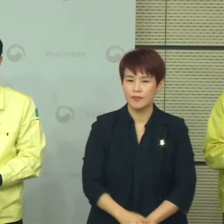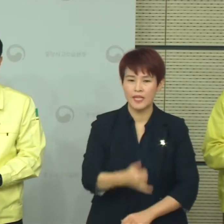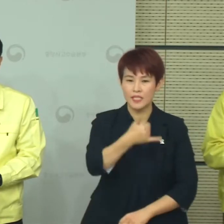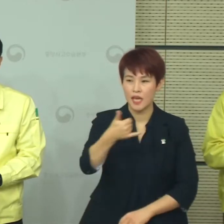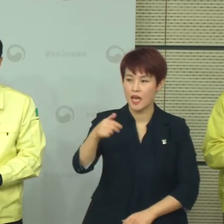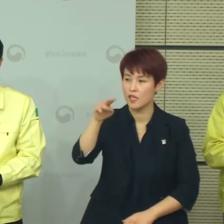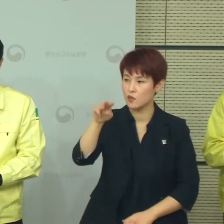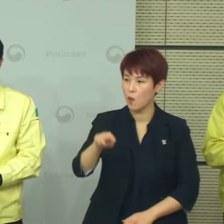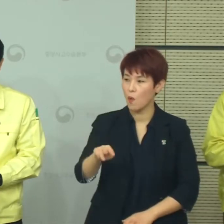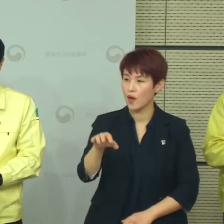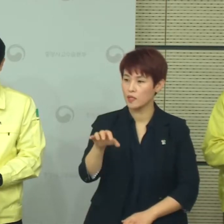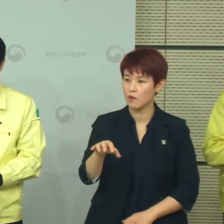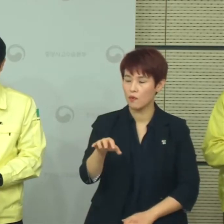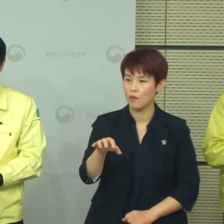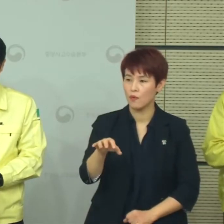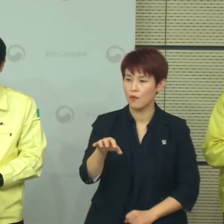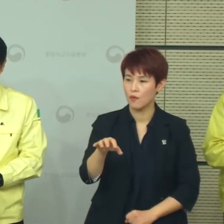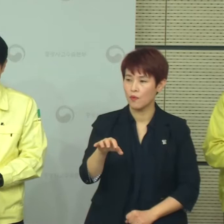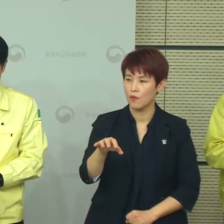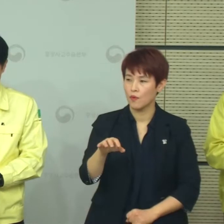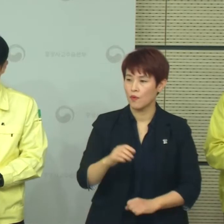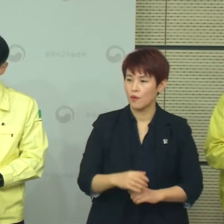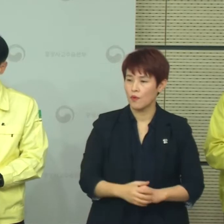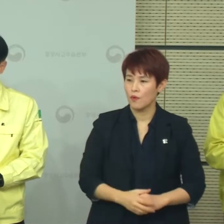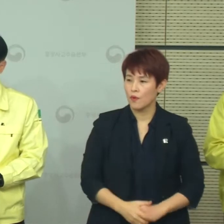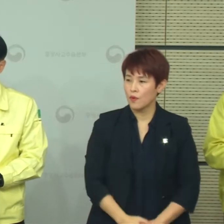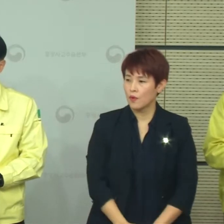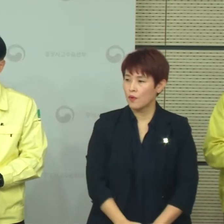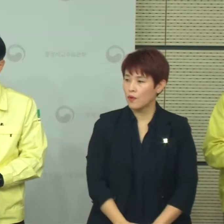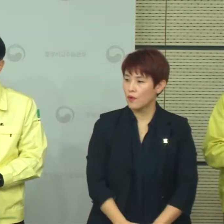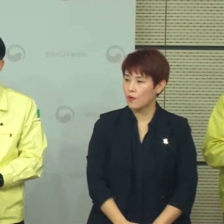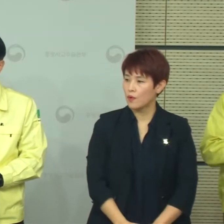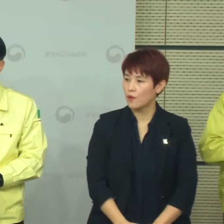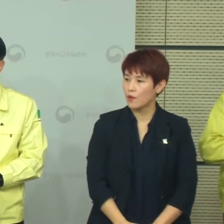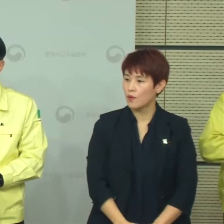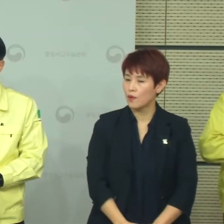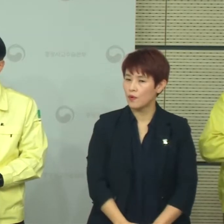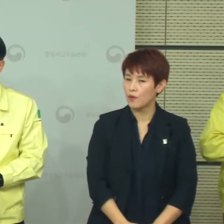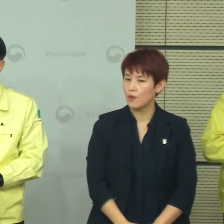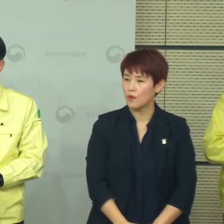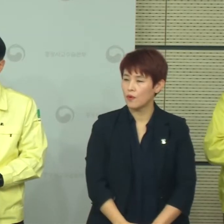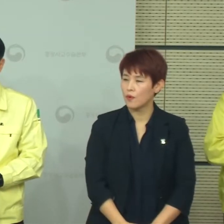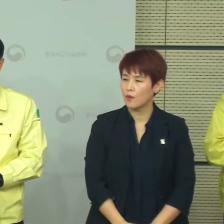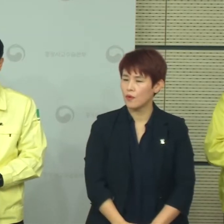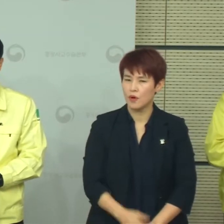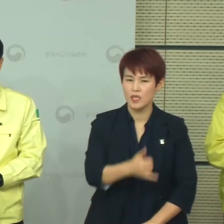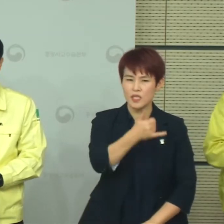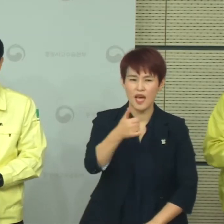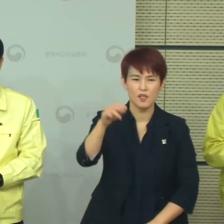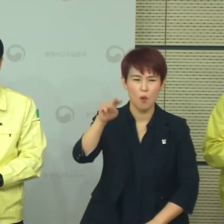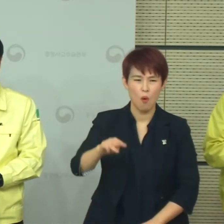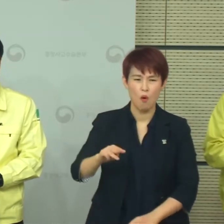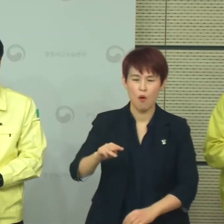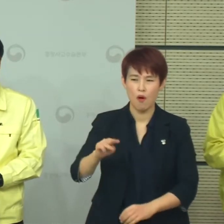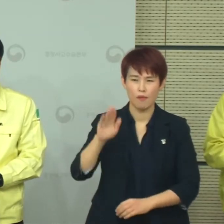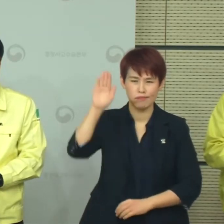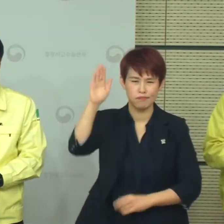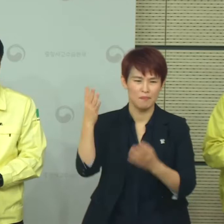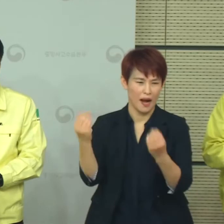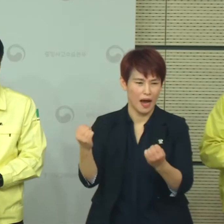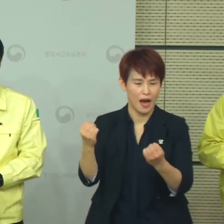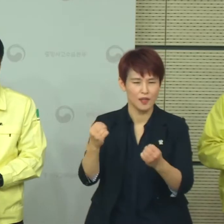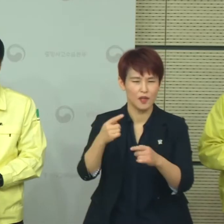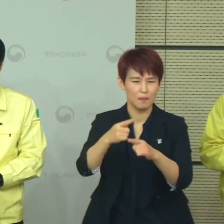세종에서 네, 받겠는데요. 우선 세종 질문이 너무 많아서 반반 나눠서